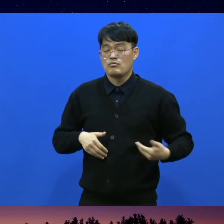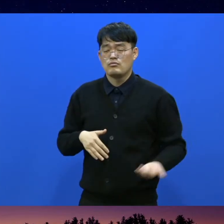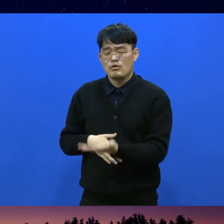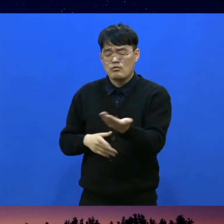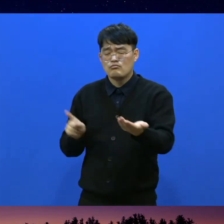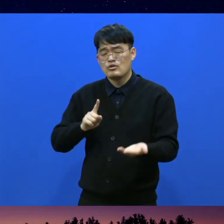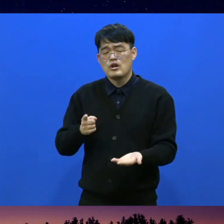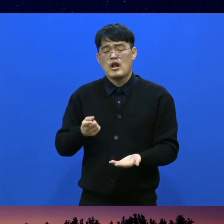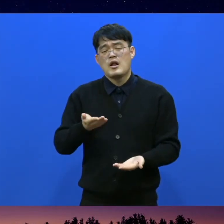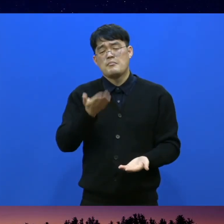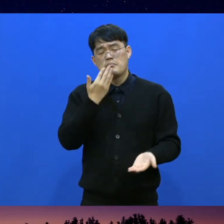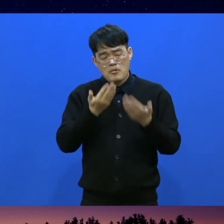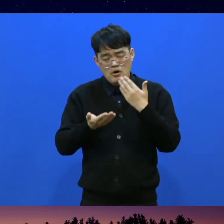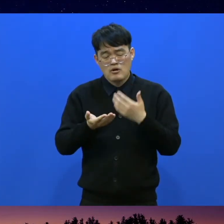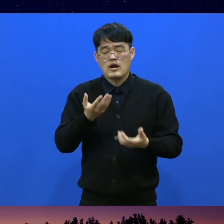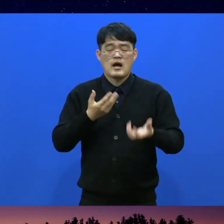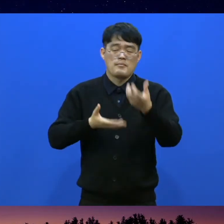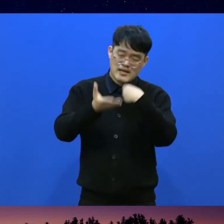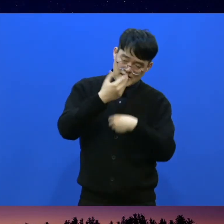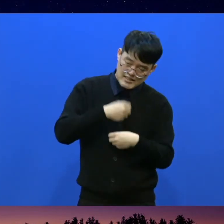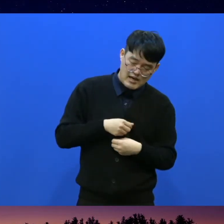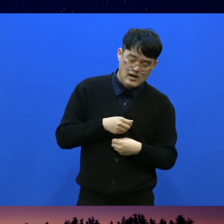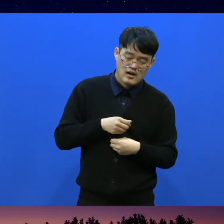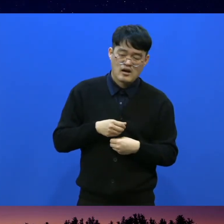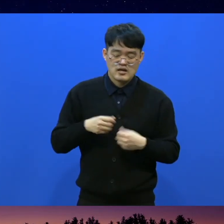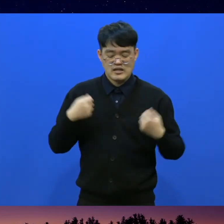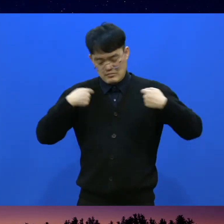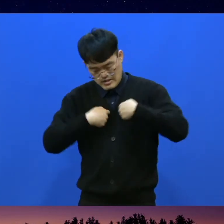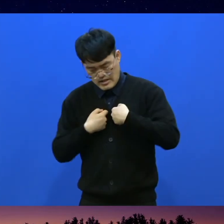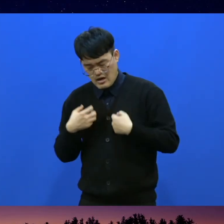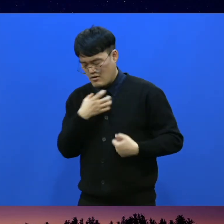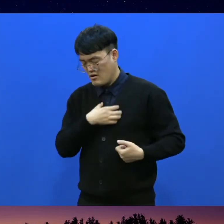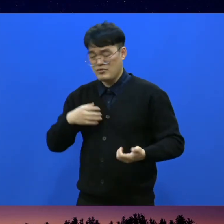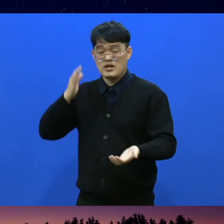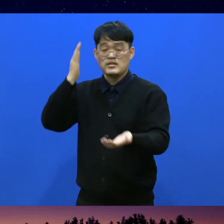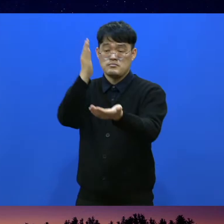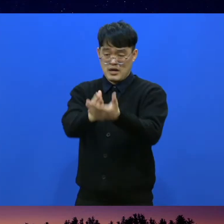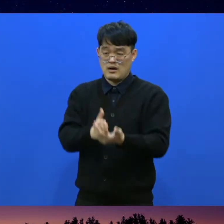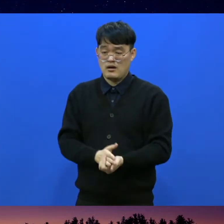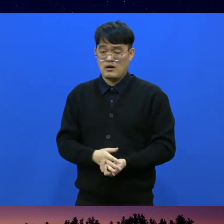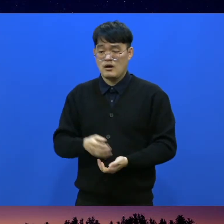마실까 입을까 염려하지 말라. 무엇을 먹을까 마실까